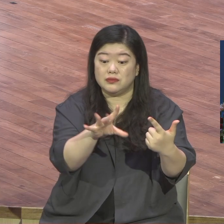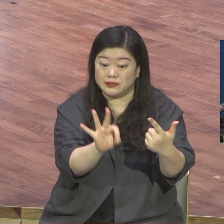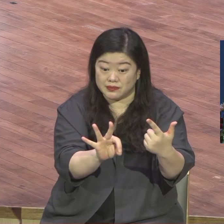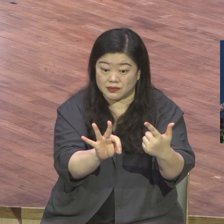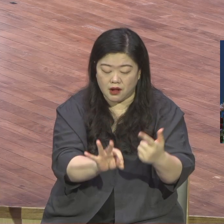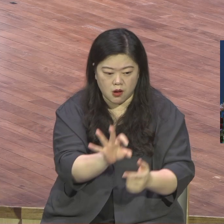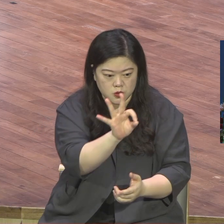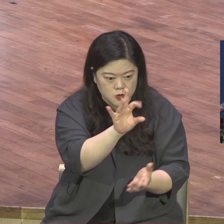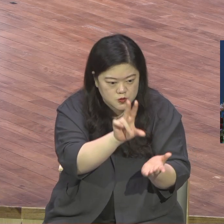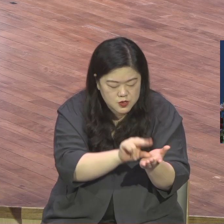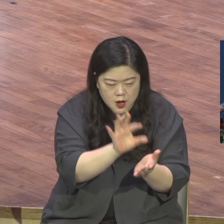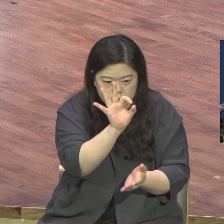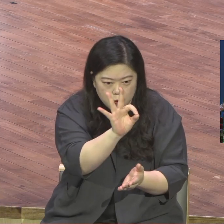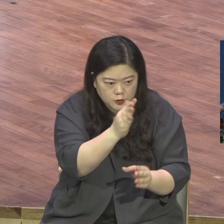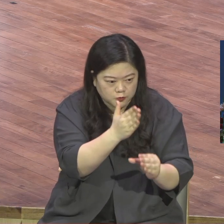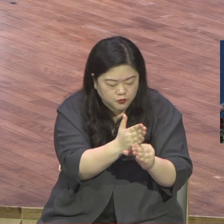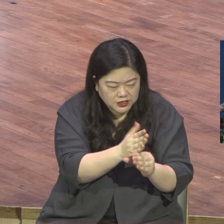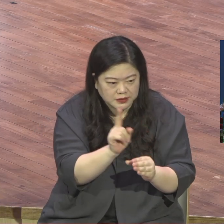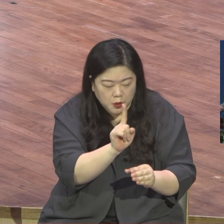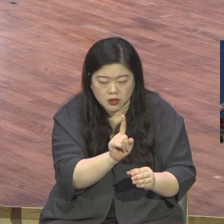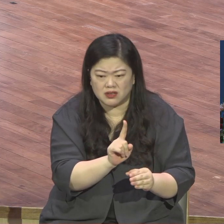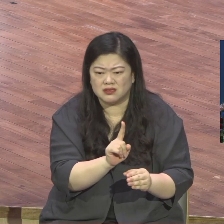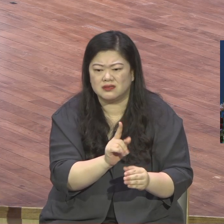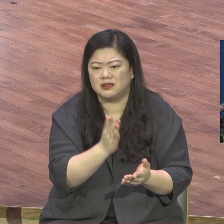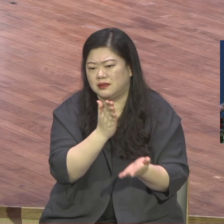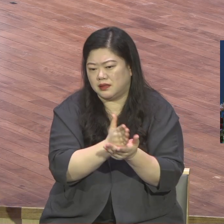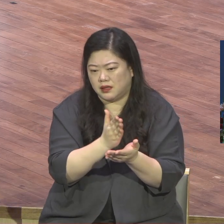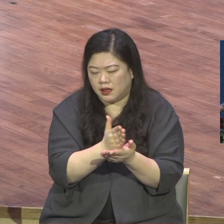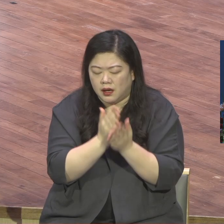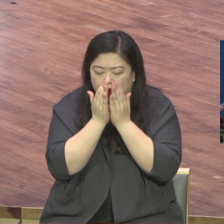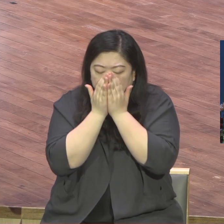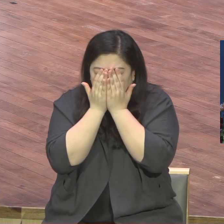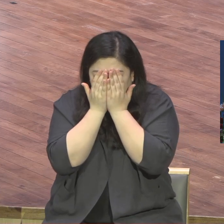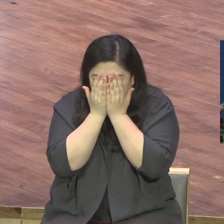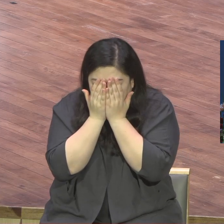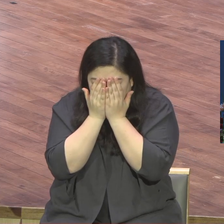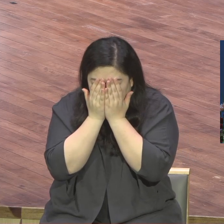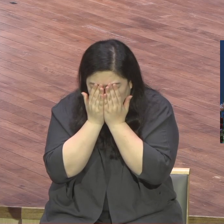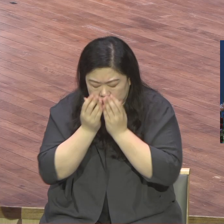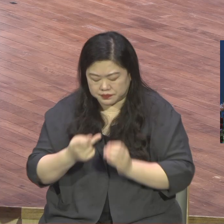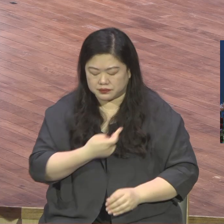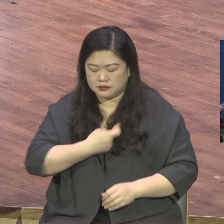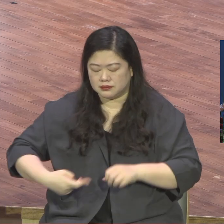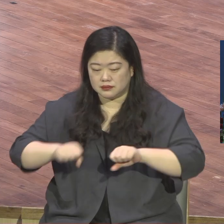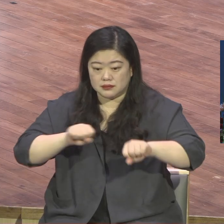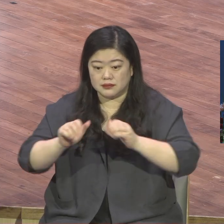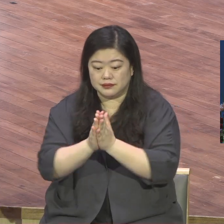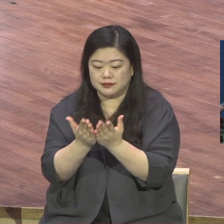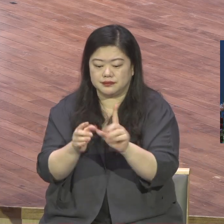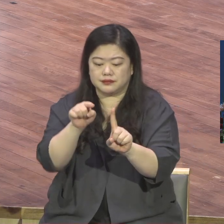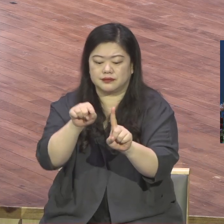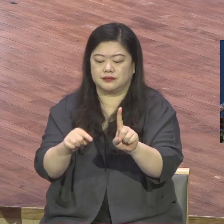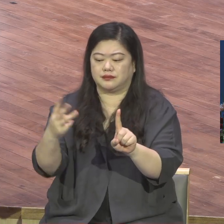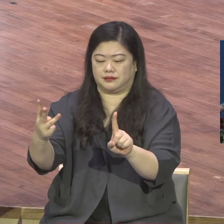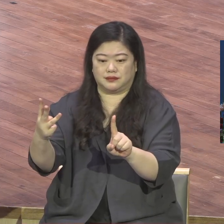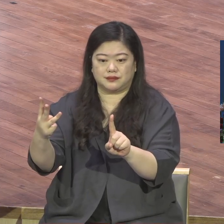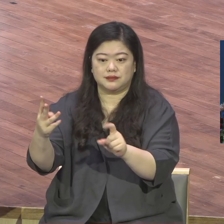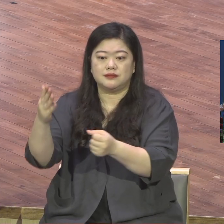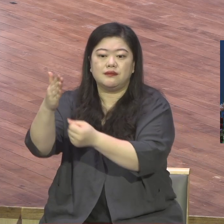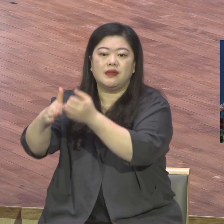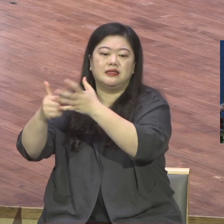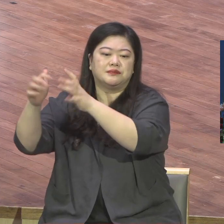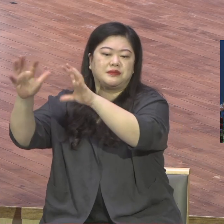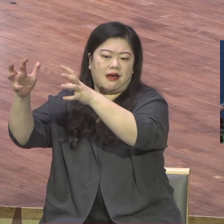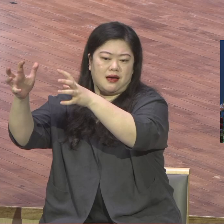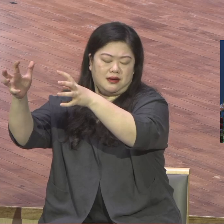문화를 버리고 사도행전 1장 3절 하나님의 나라가 되어야 돼요. 내 삶을 통해서 하나님의 나라가 임하는 증거, 하나님 나라가